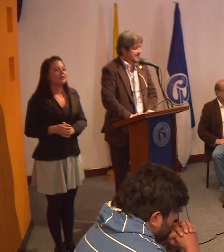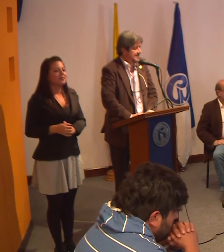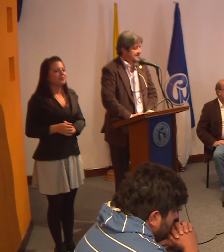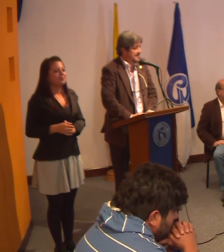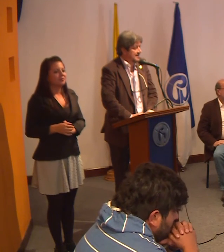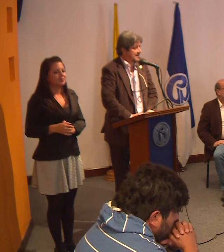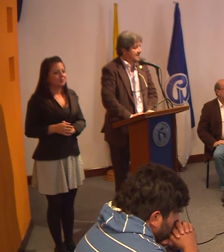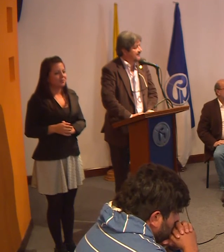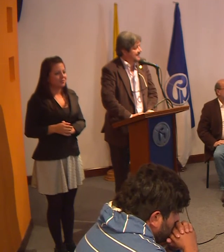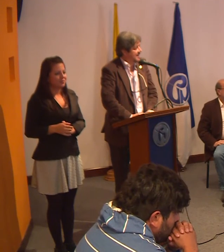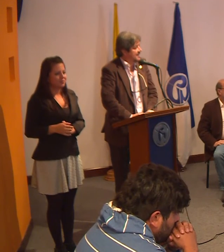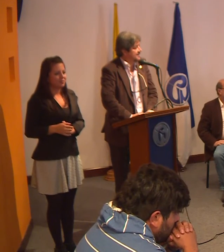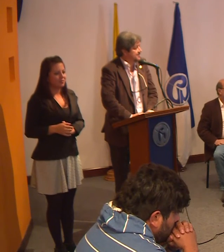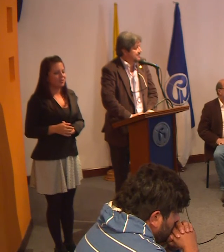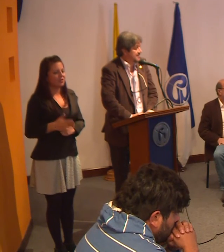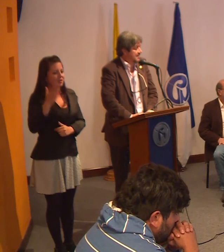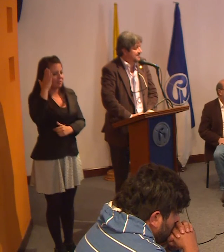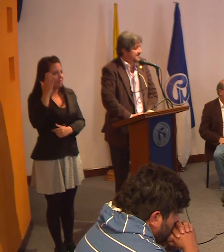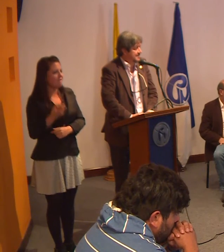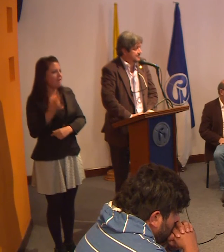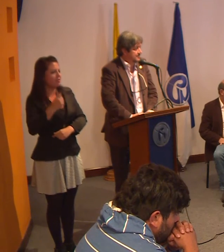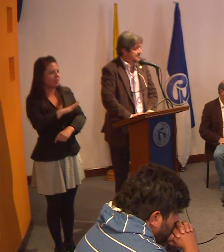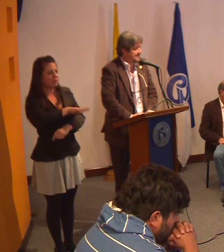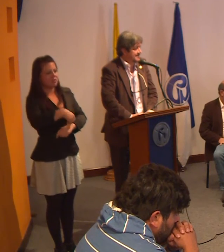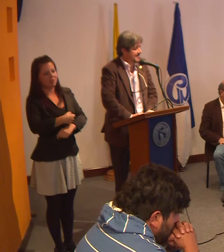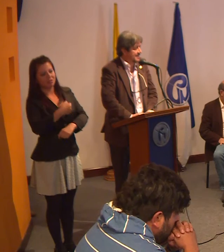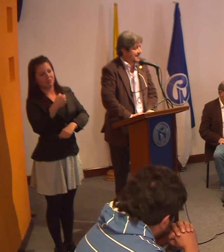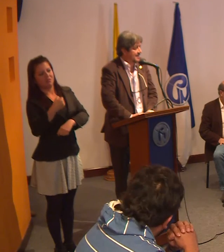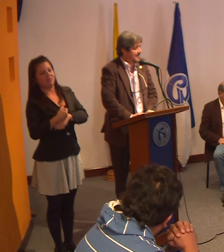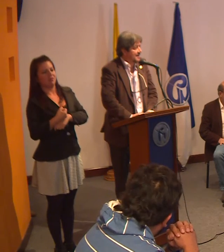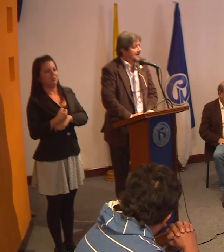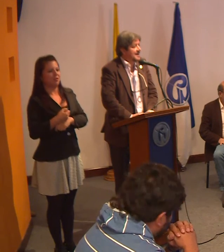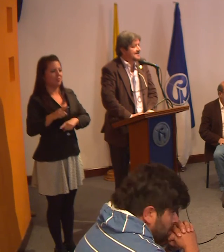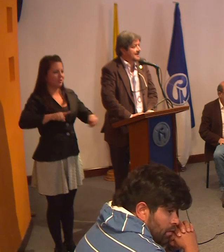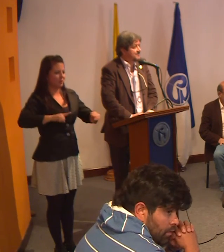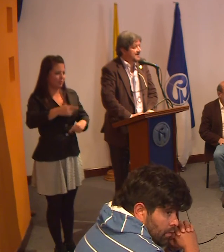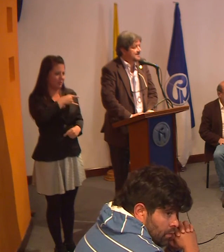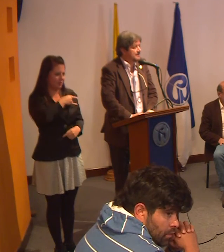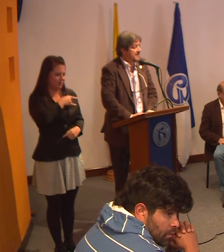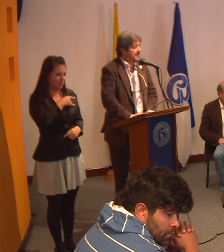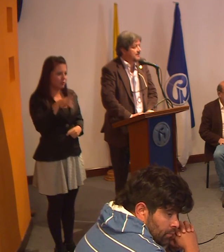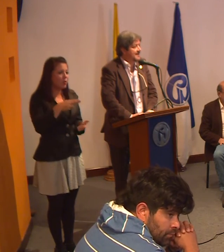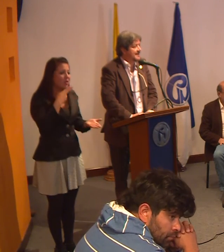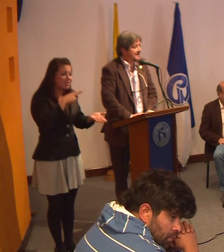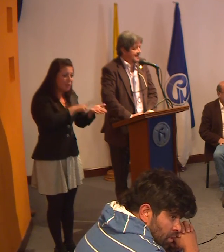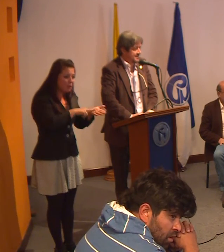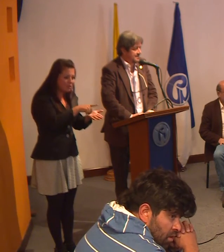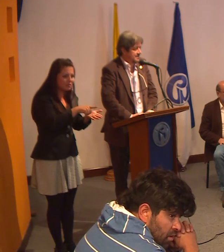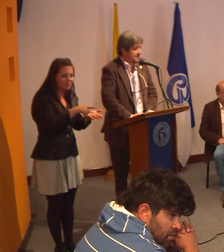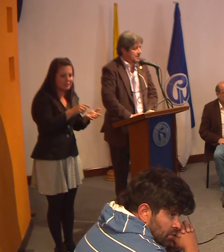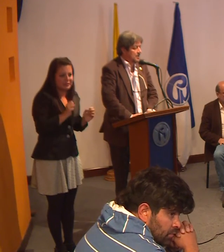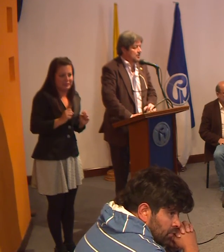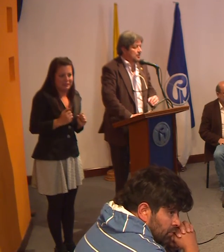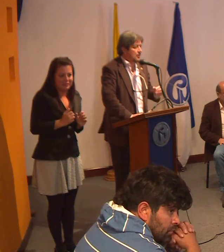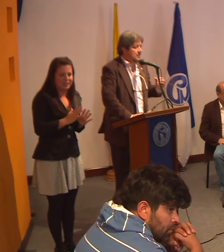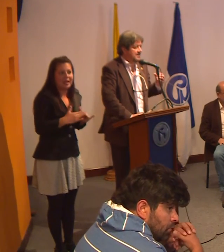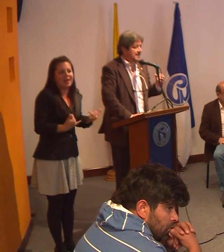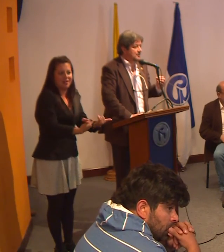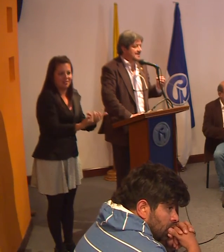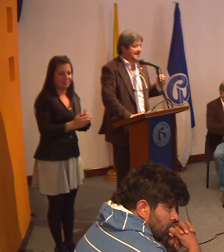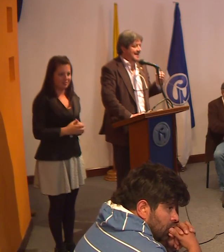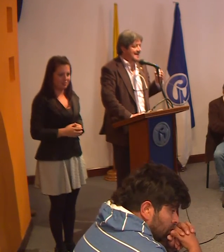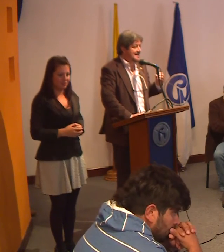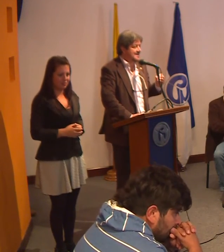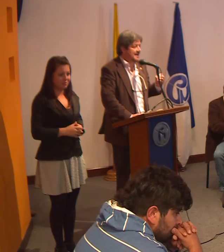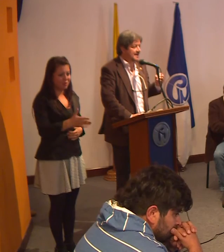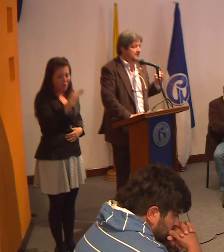dentro de ellas la falta de gestión de la administración universitaria, la estampilla se volviera en una realidad. No